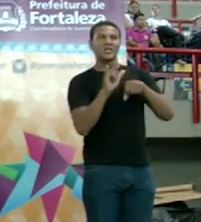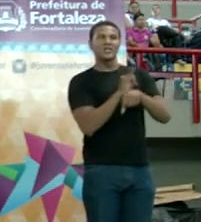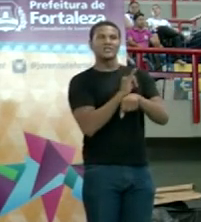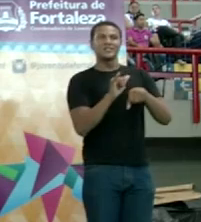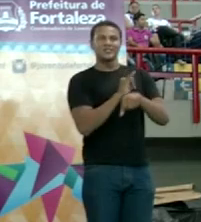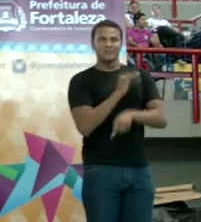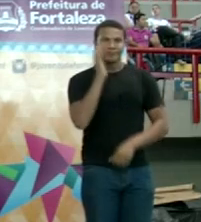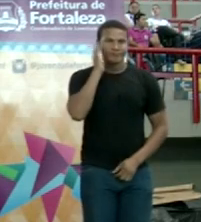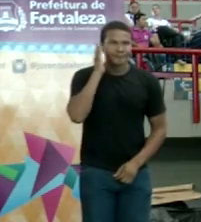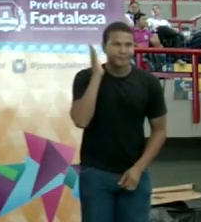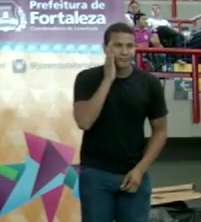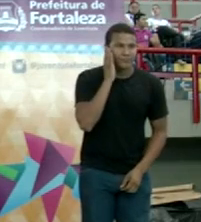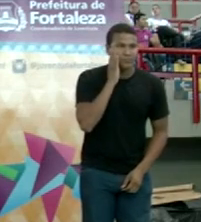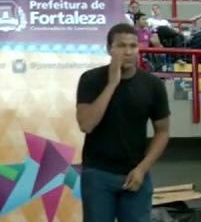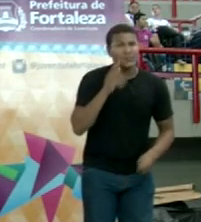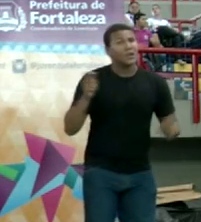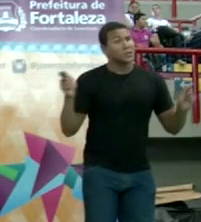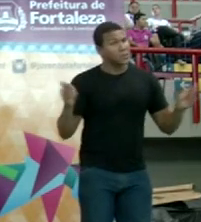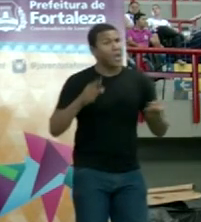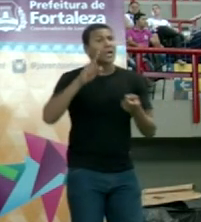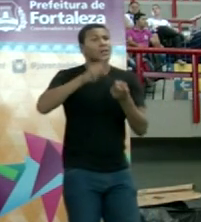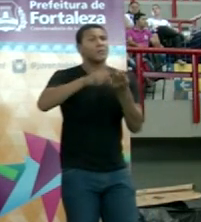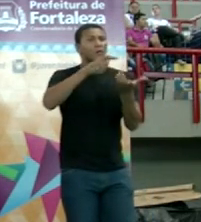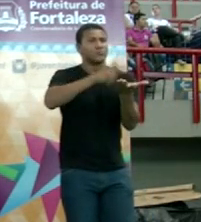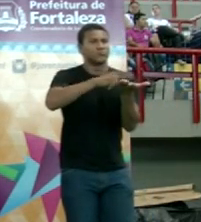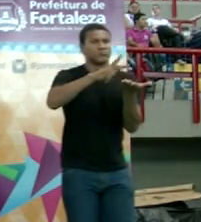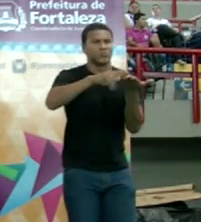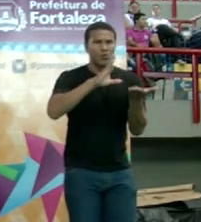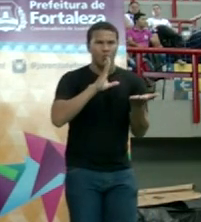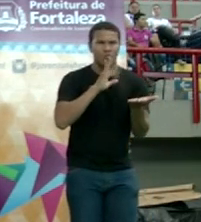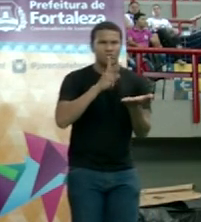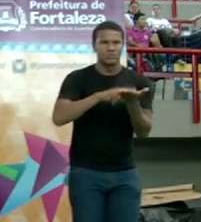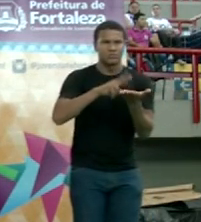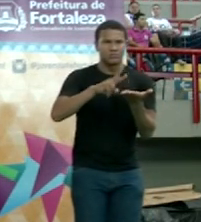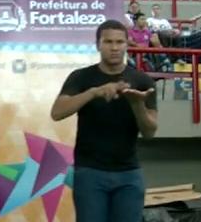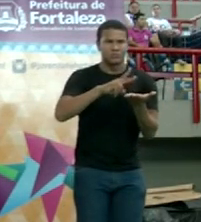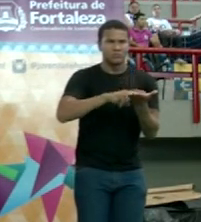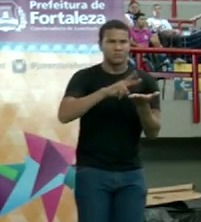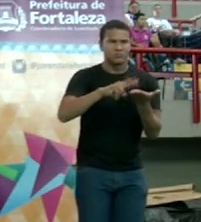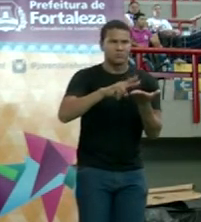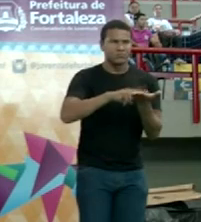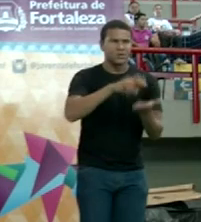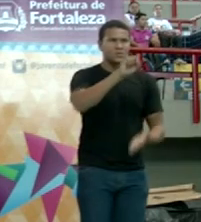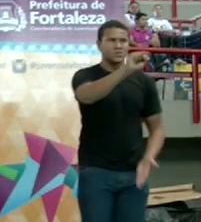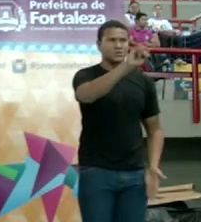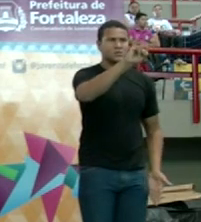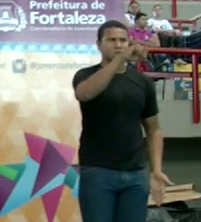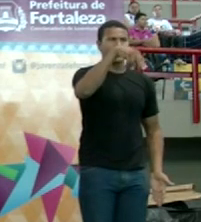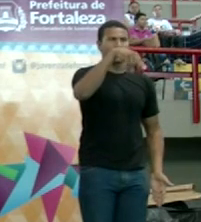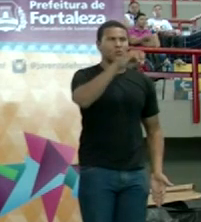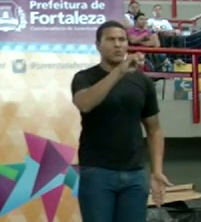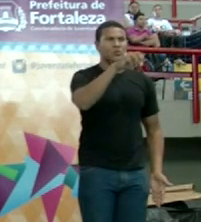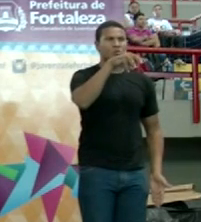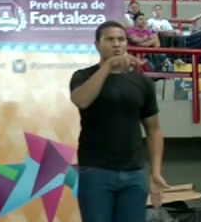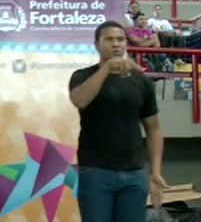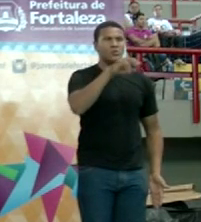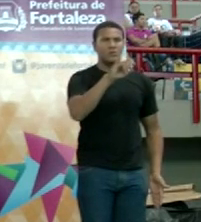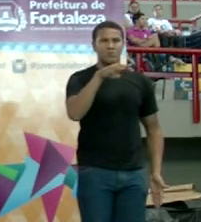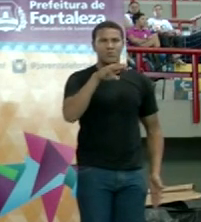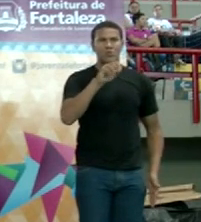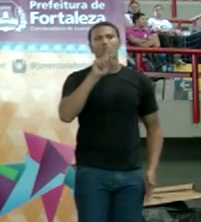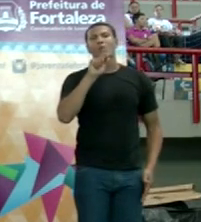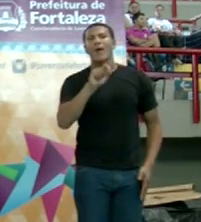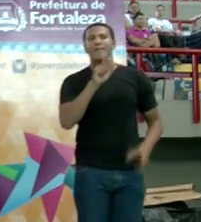também eu posso usar sinônimos para as palavras. Ficou clara essa primeira dica? Quando eu começo